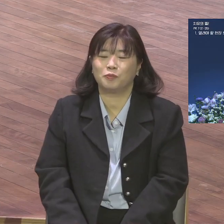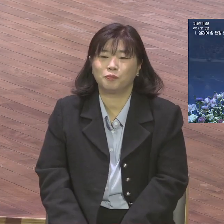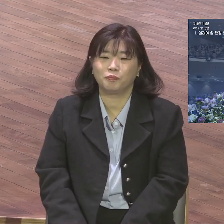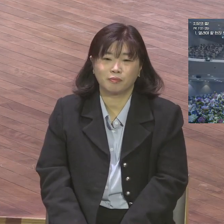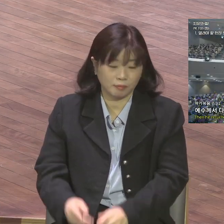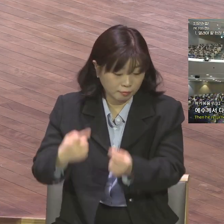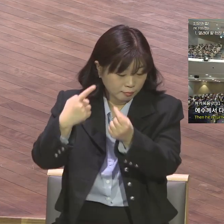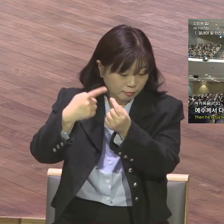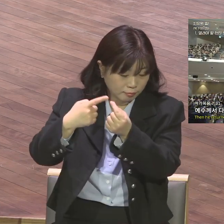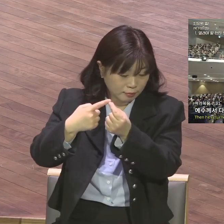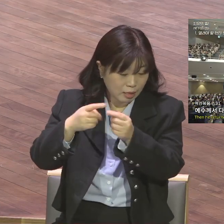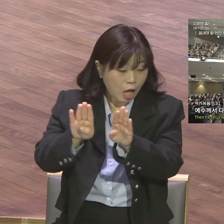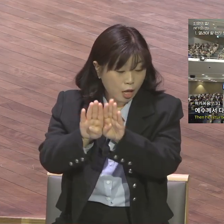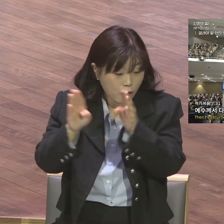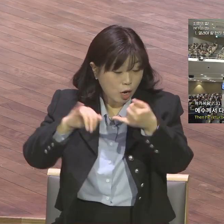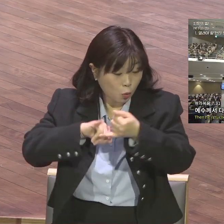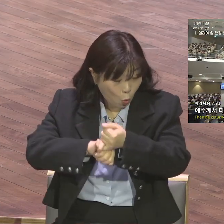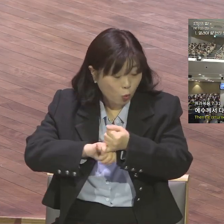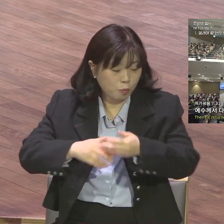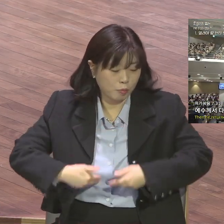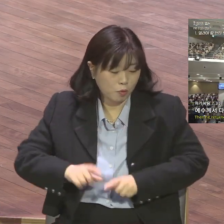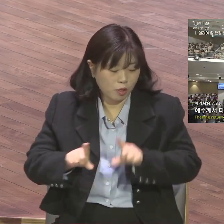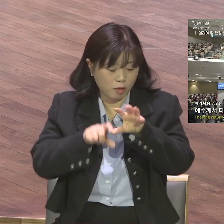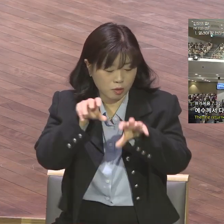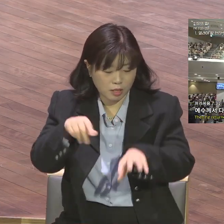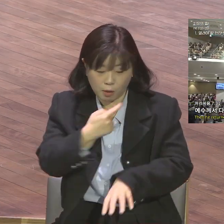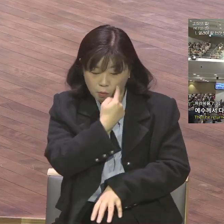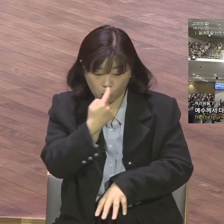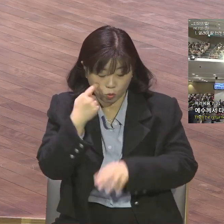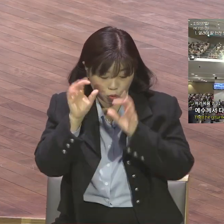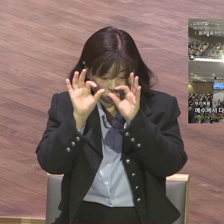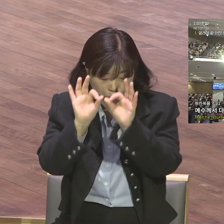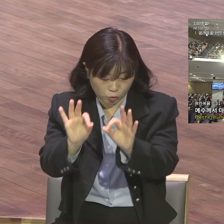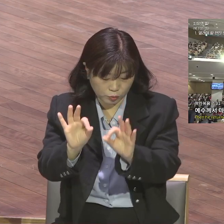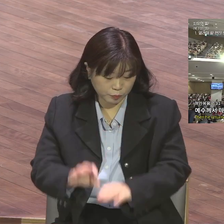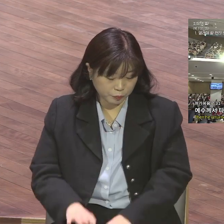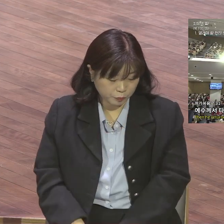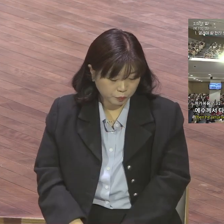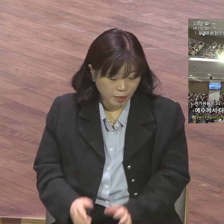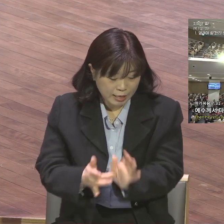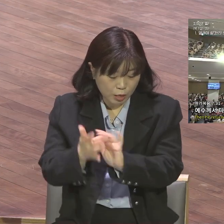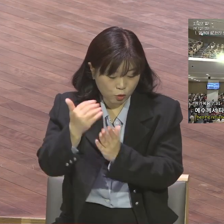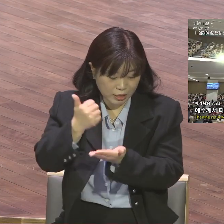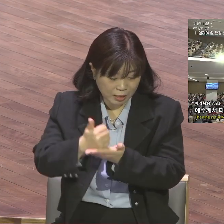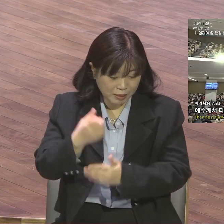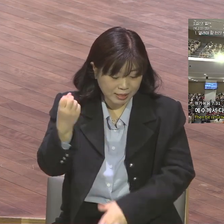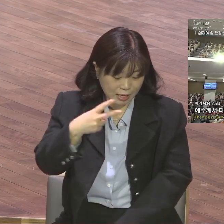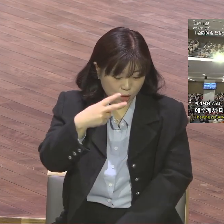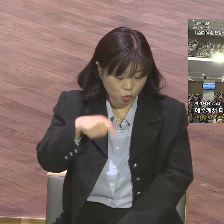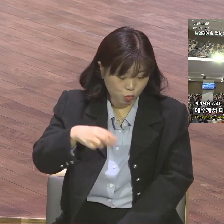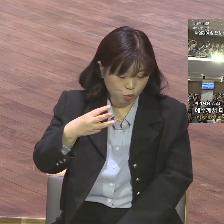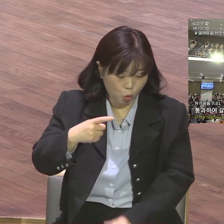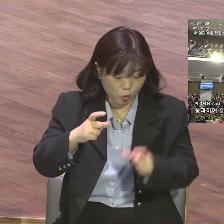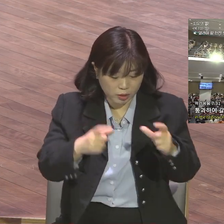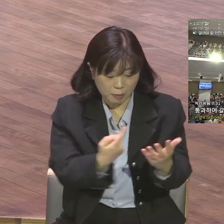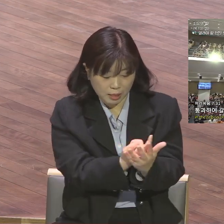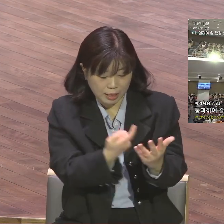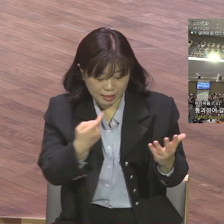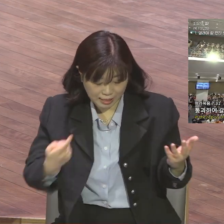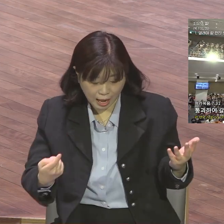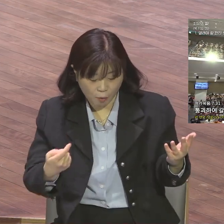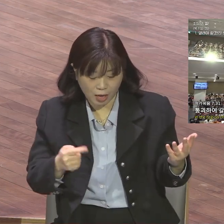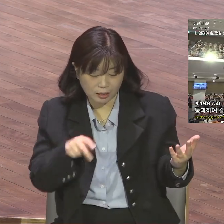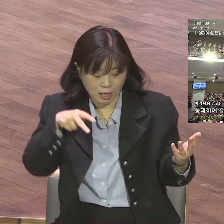눈입니다. 31절입니다. 예수께서 다시 두로 지방에서 나와 시돈을 지나고 데가볼리 지방을